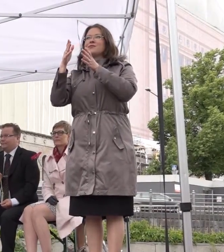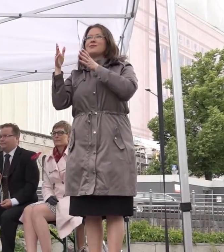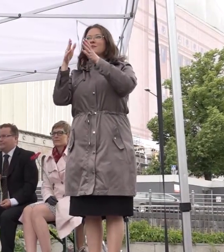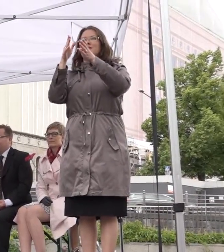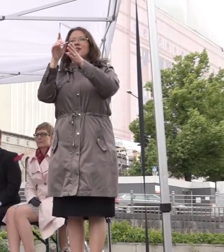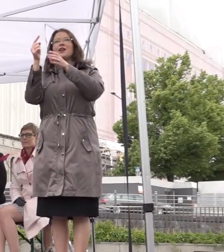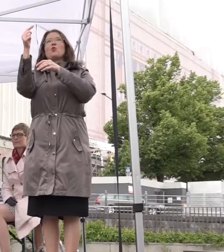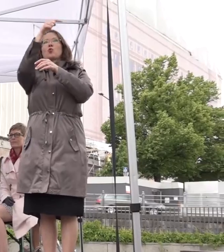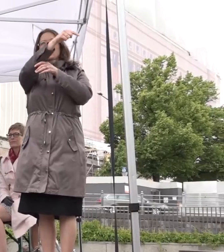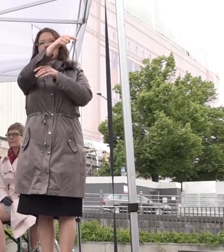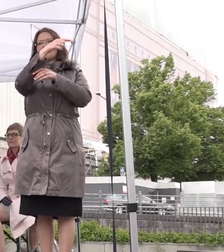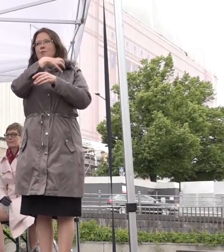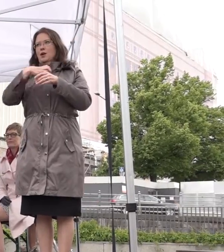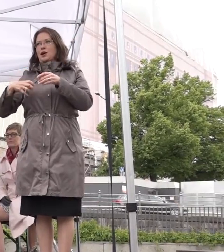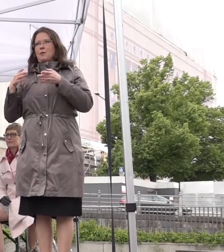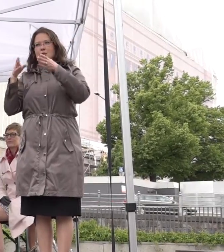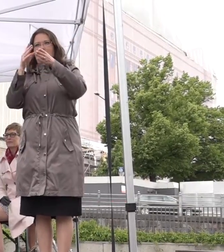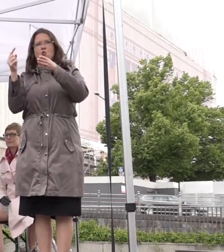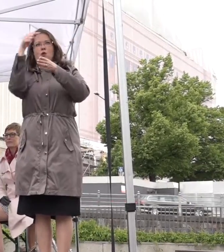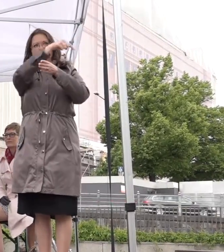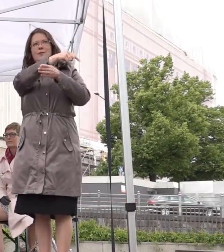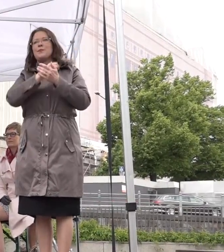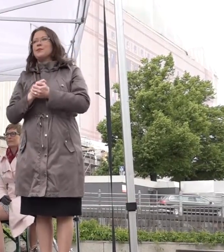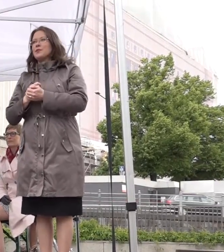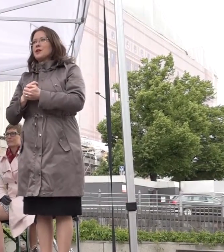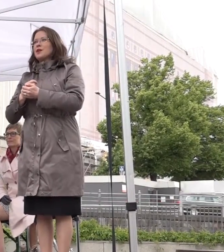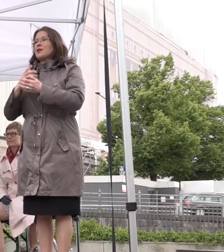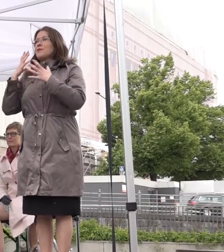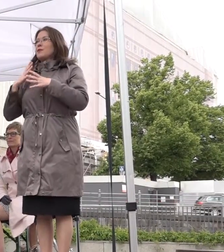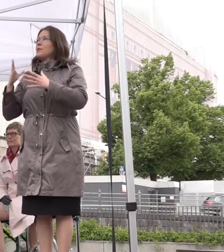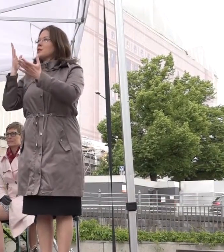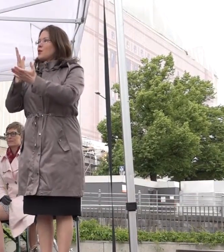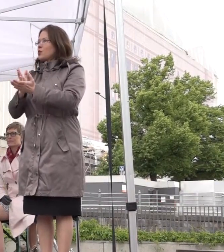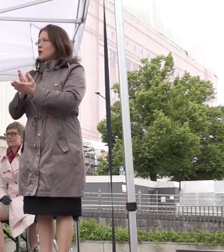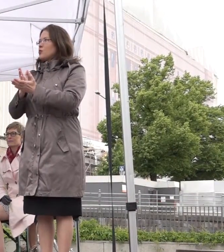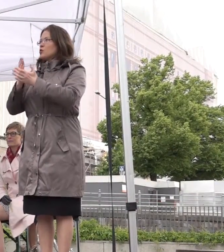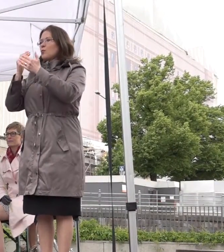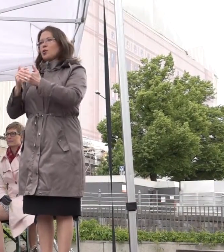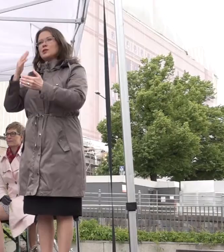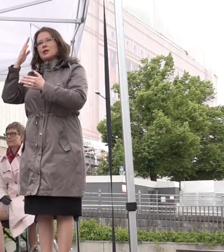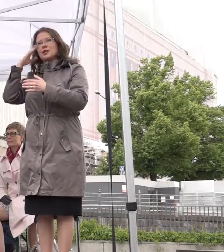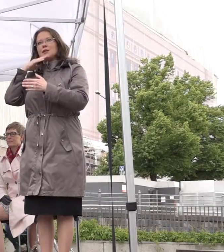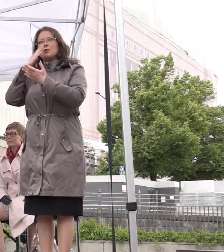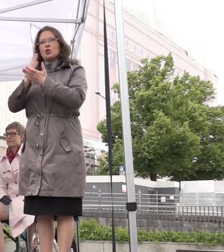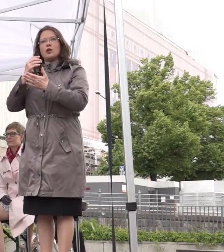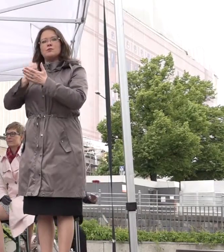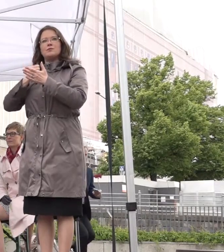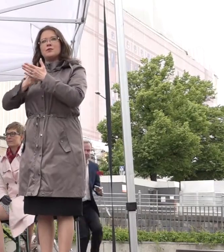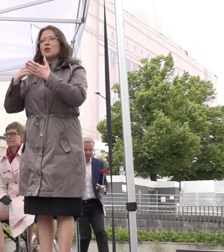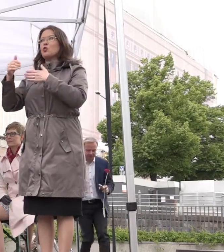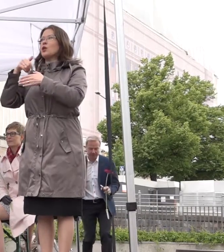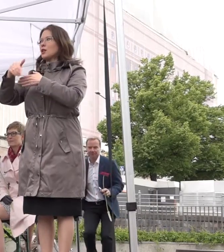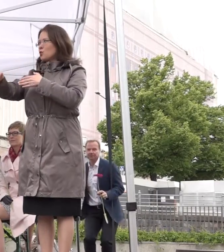tien yli, Mannerheimin tien yli. Työvammaisten oikeuksien puolesta ja laajemmin ihmisoikeuksien edestä